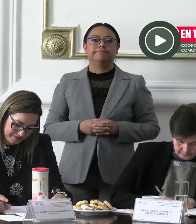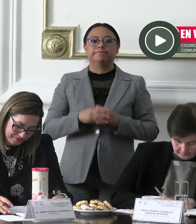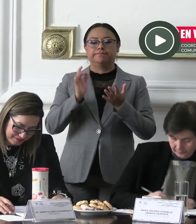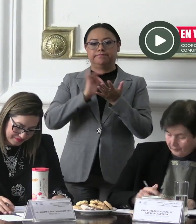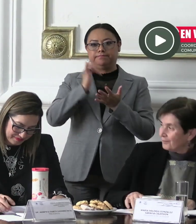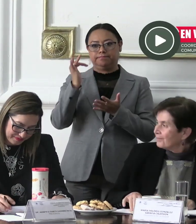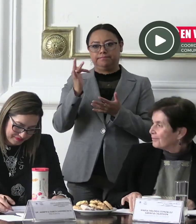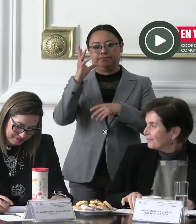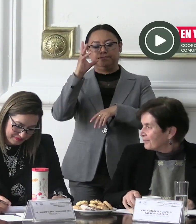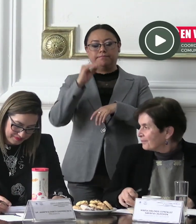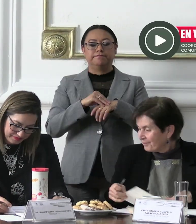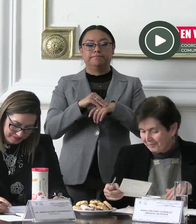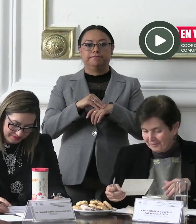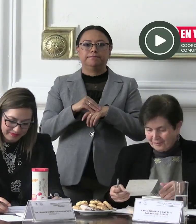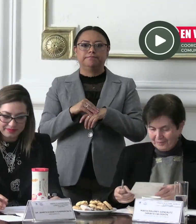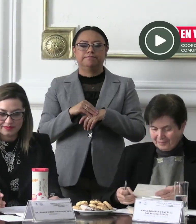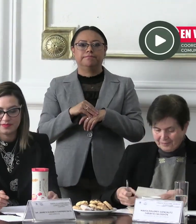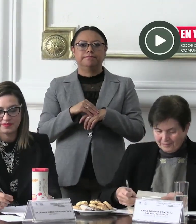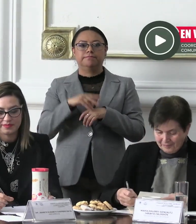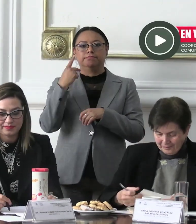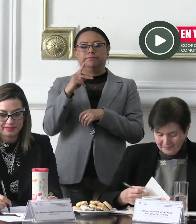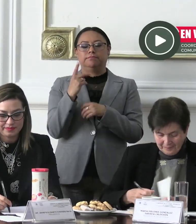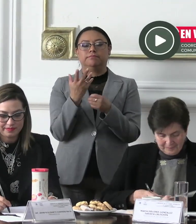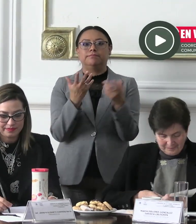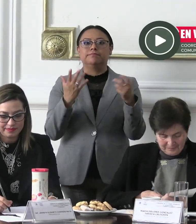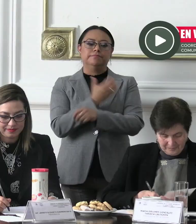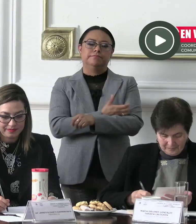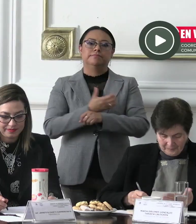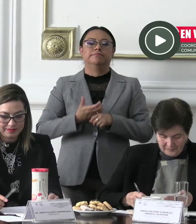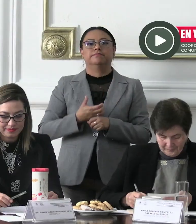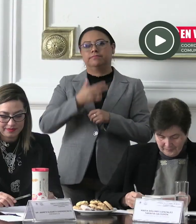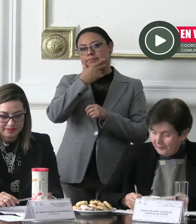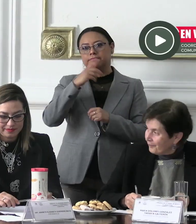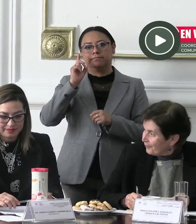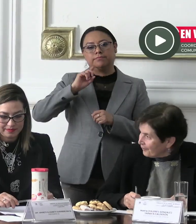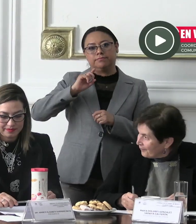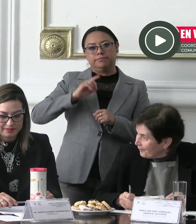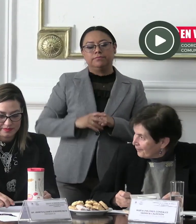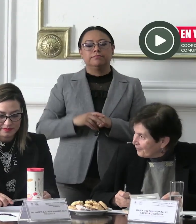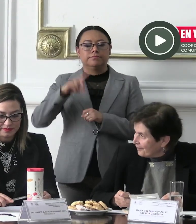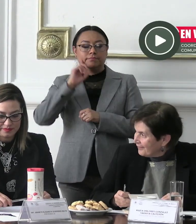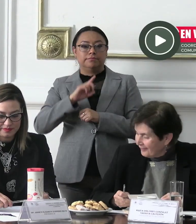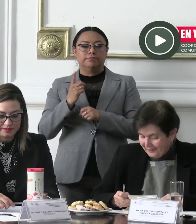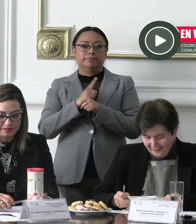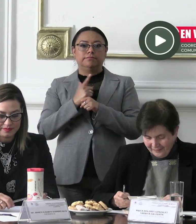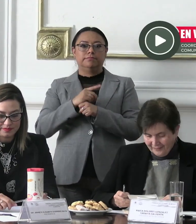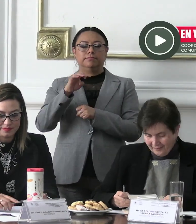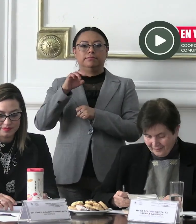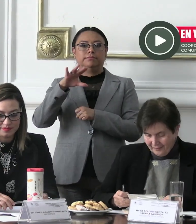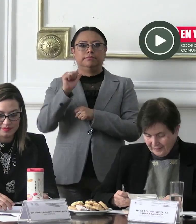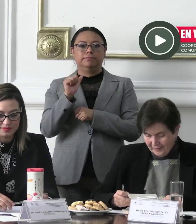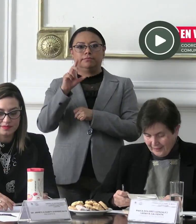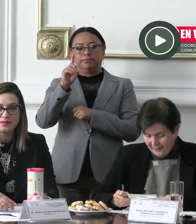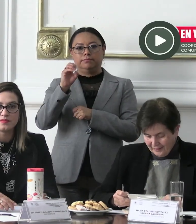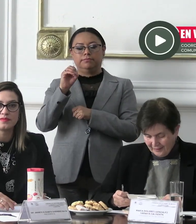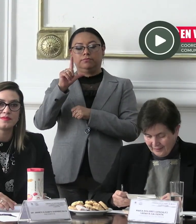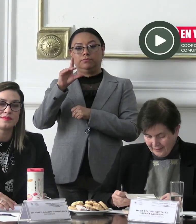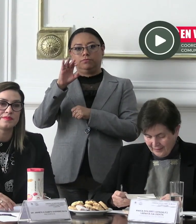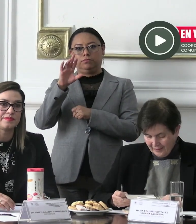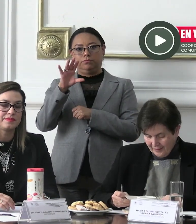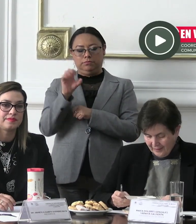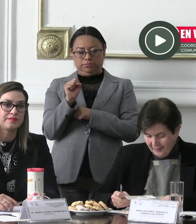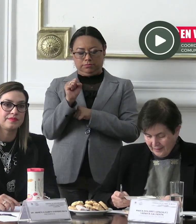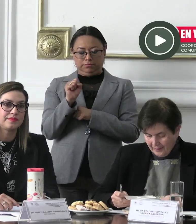Gracias. Con la venia de la presidencia, compañeras diputadas, licenciada María Dolores González Sarabia Calderón, sea usted